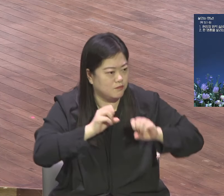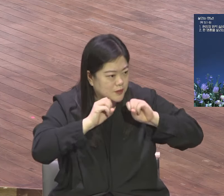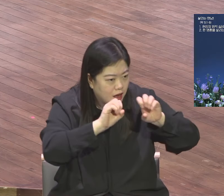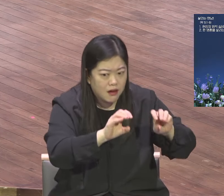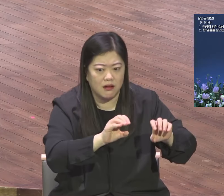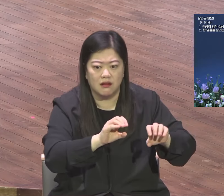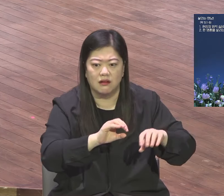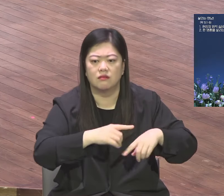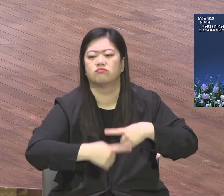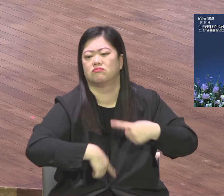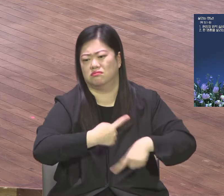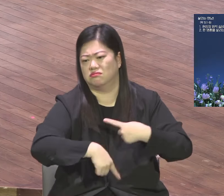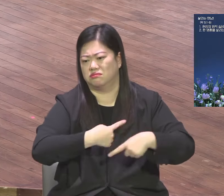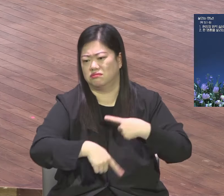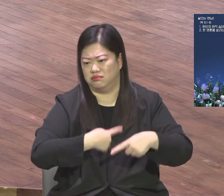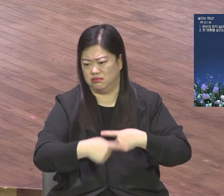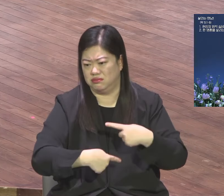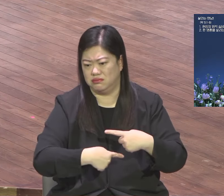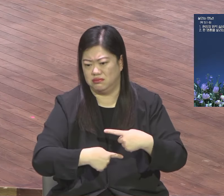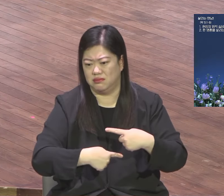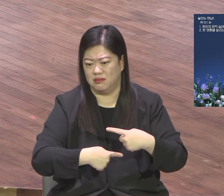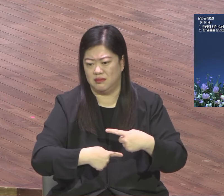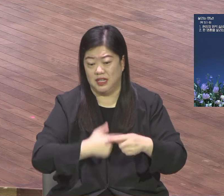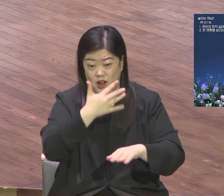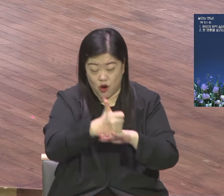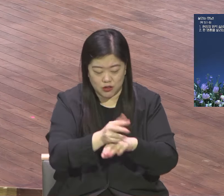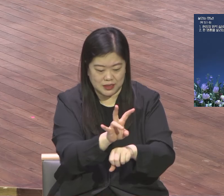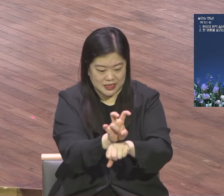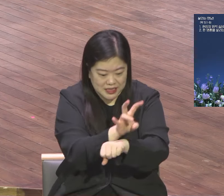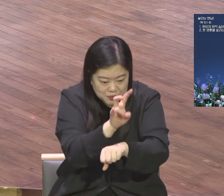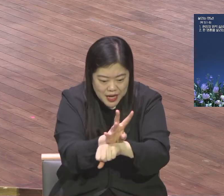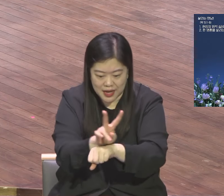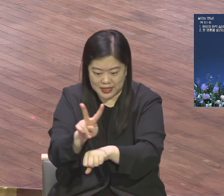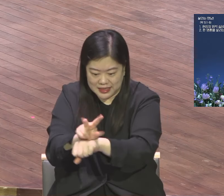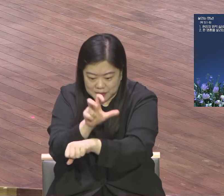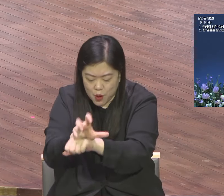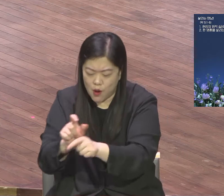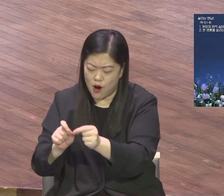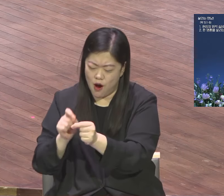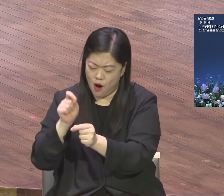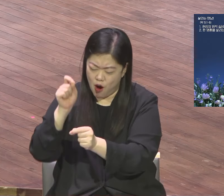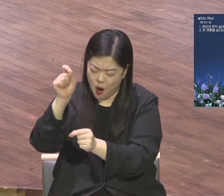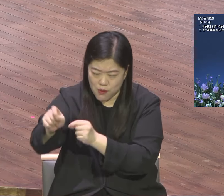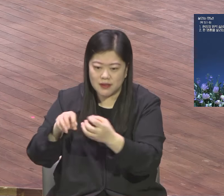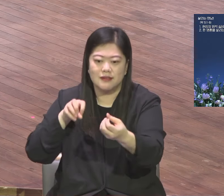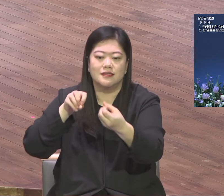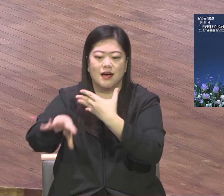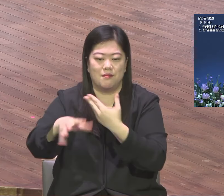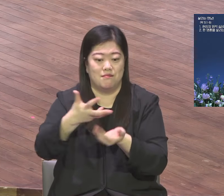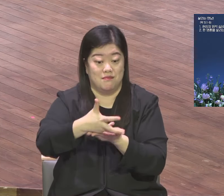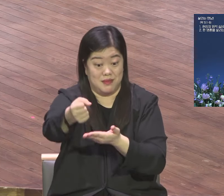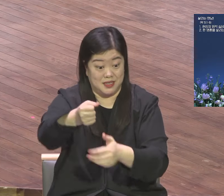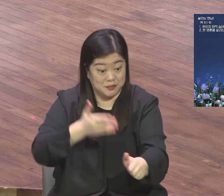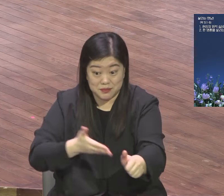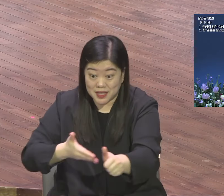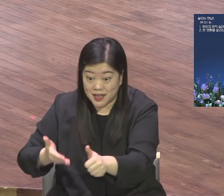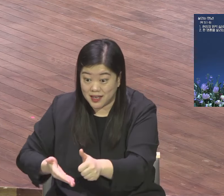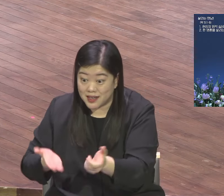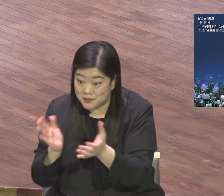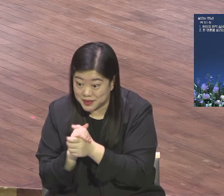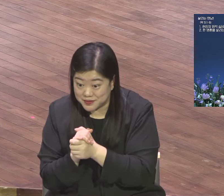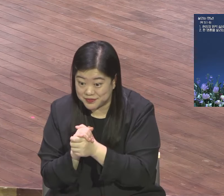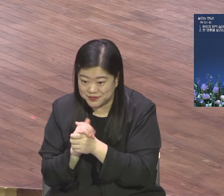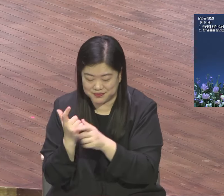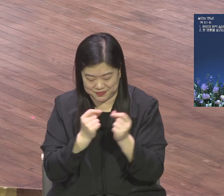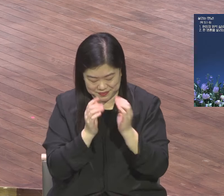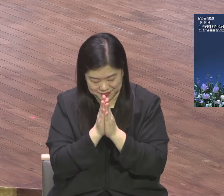그래서 24, 25 영원의 인생 작품 남기는 그런 삶이 되기를 주님으로 축복합니다.